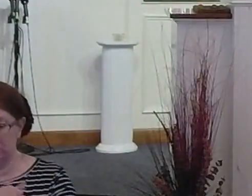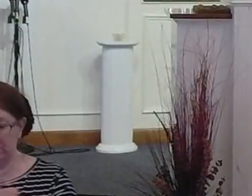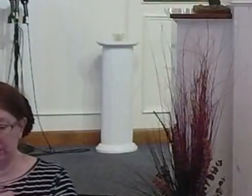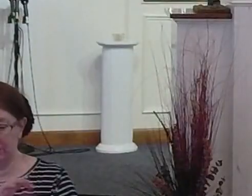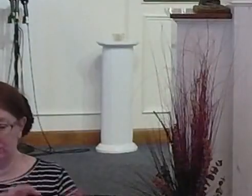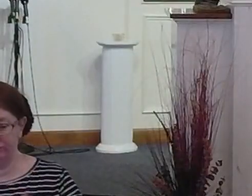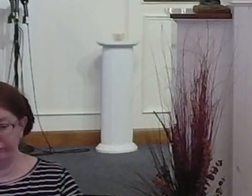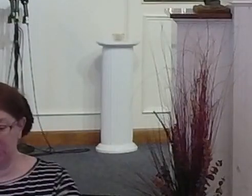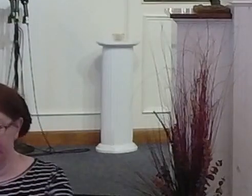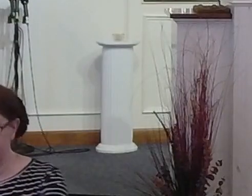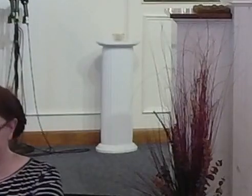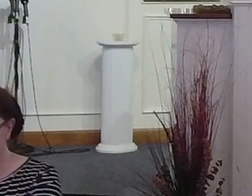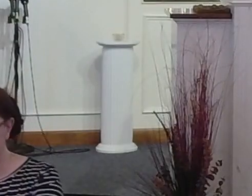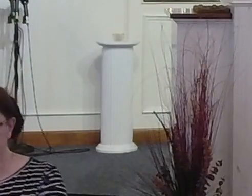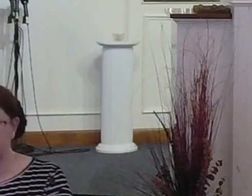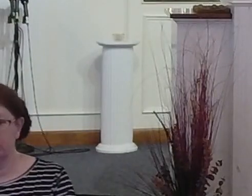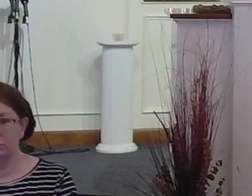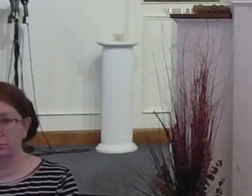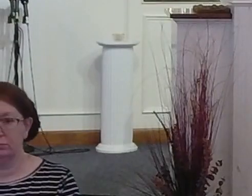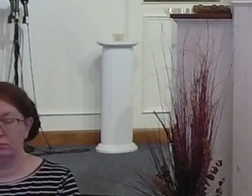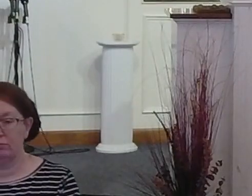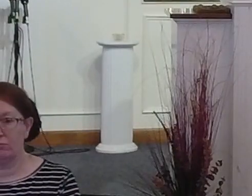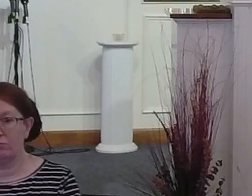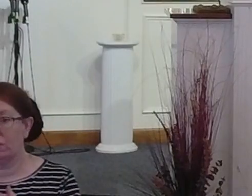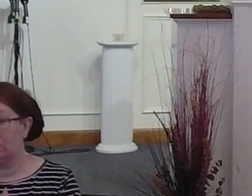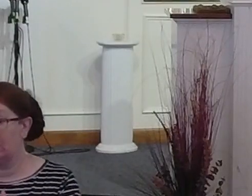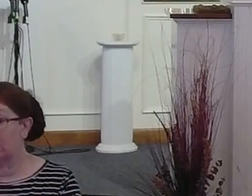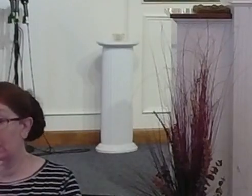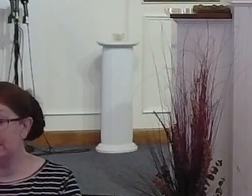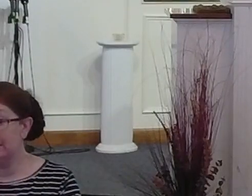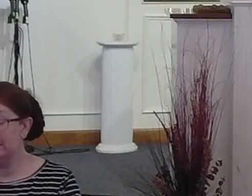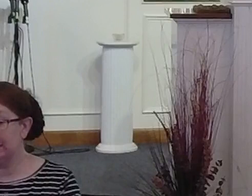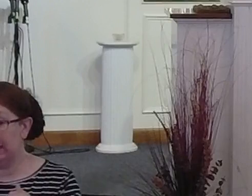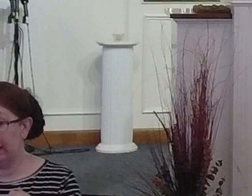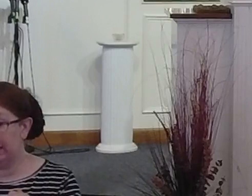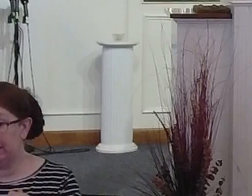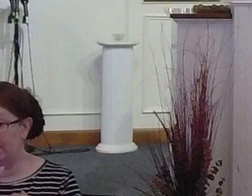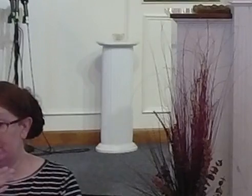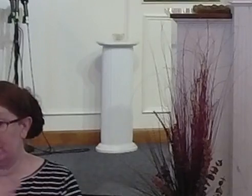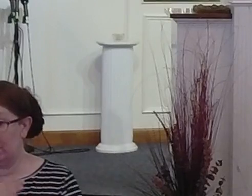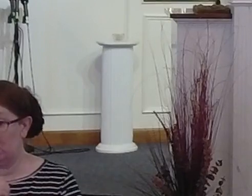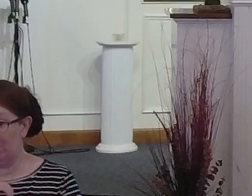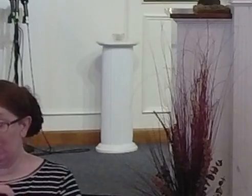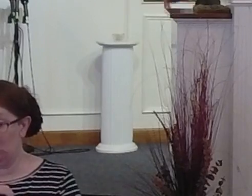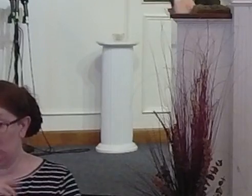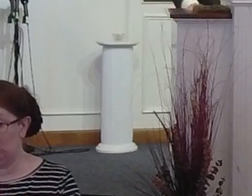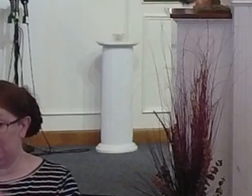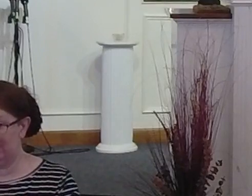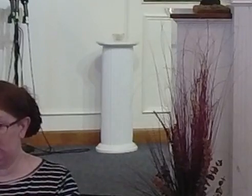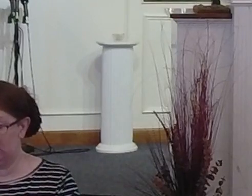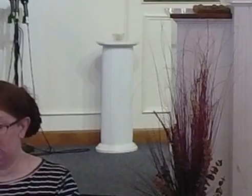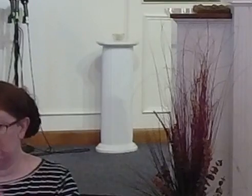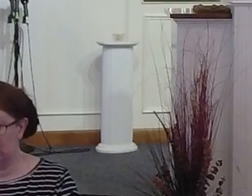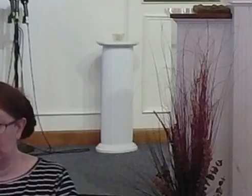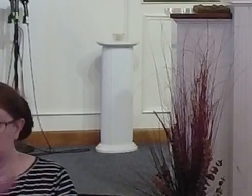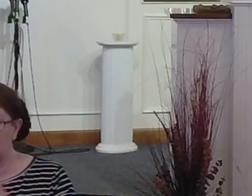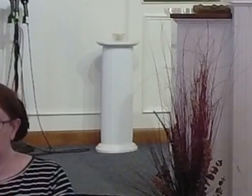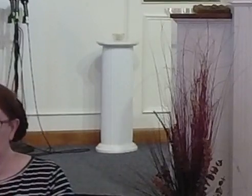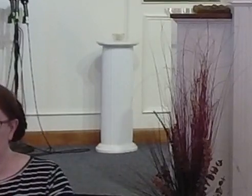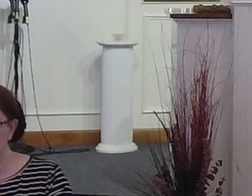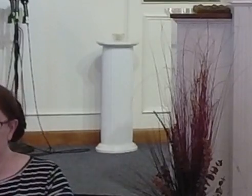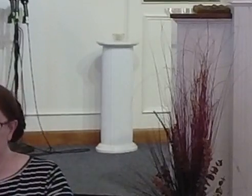llenaran. Y en el medio de todo esto Dios dijo, yo necesito mi propia nación. Entonces Él llamó a este